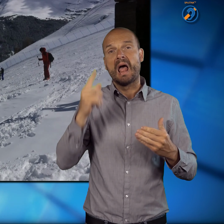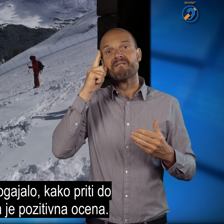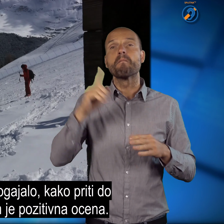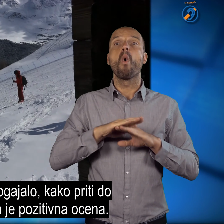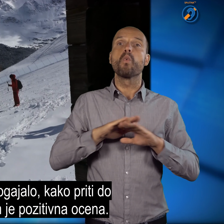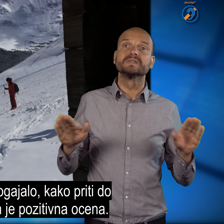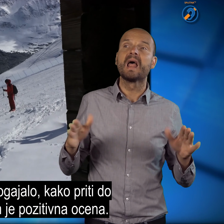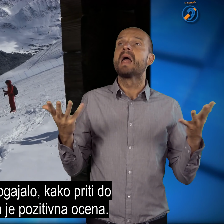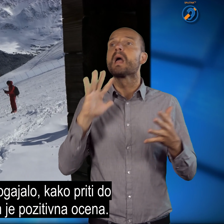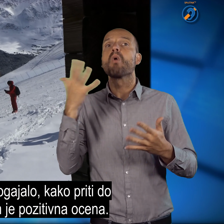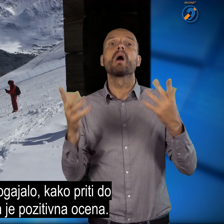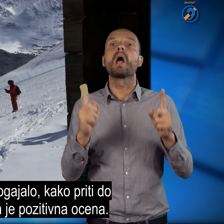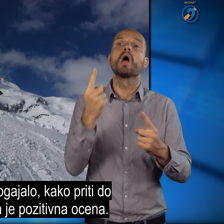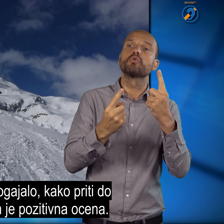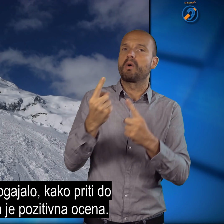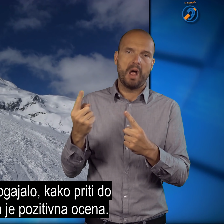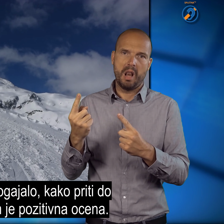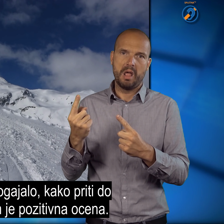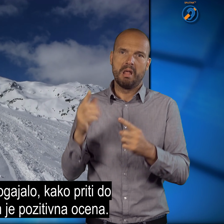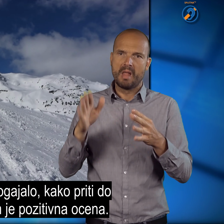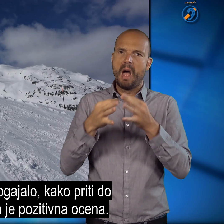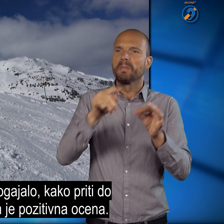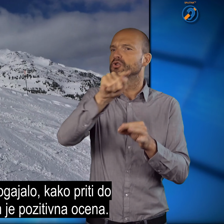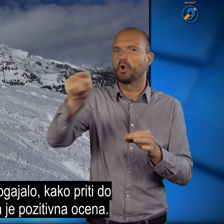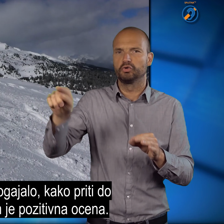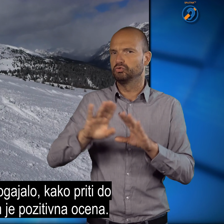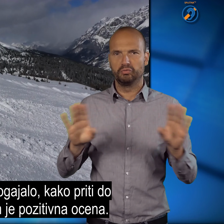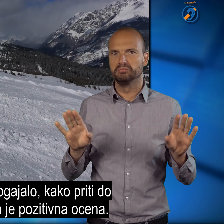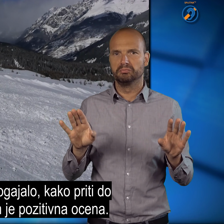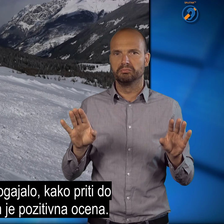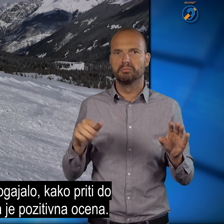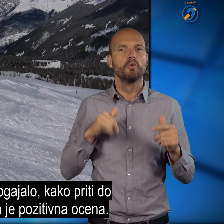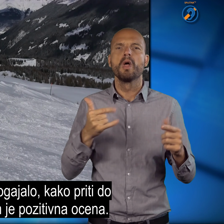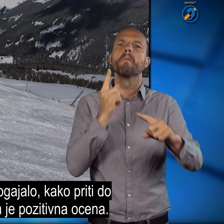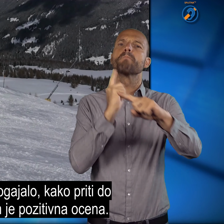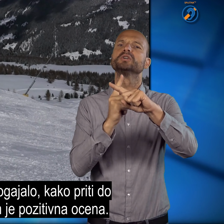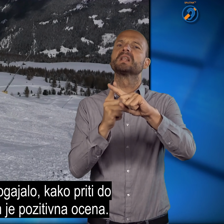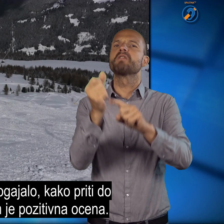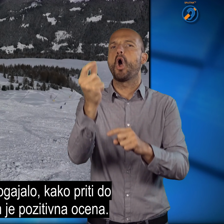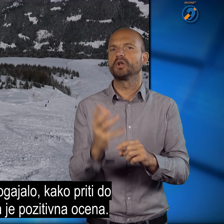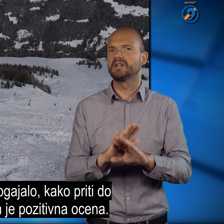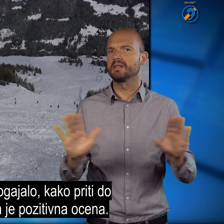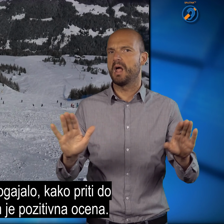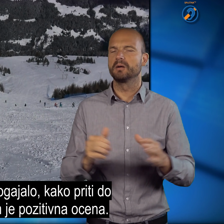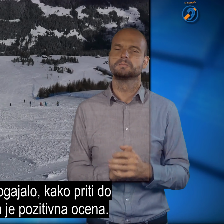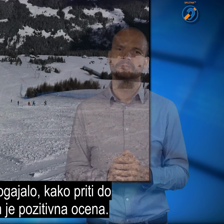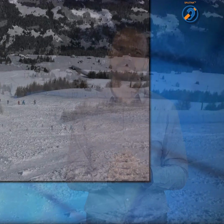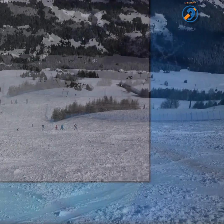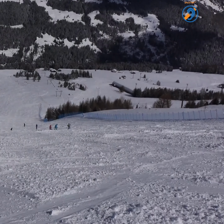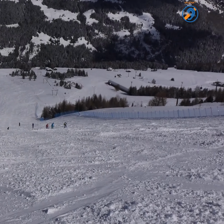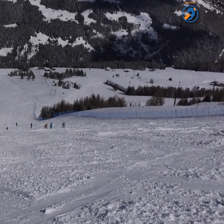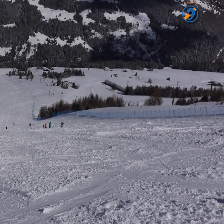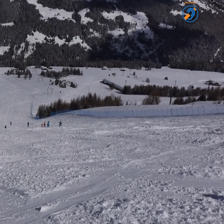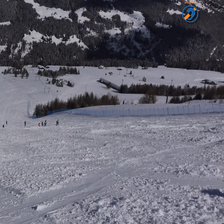vse, kje se bo kaj dogajalo, kako priti do prizorišč in pozitivna ocena.